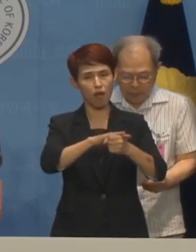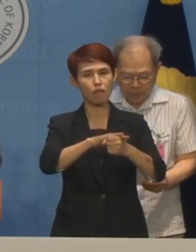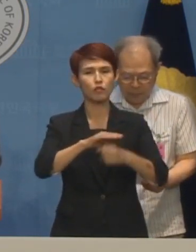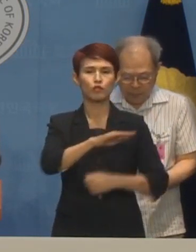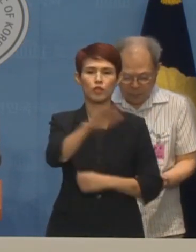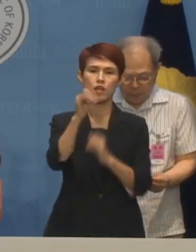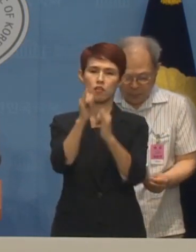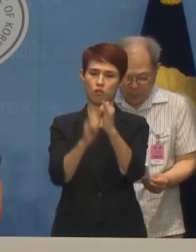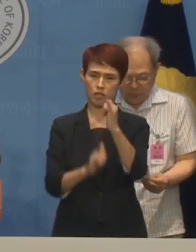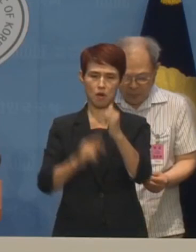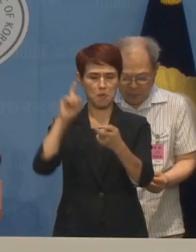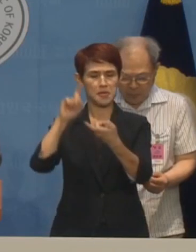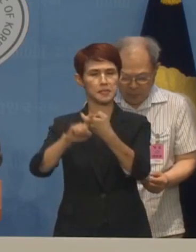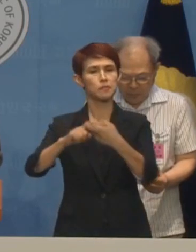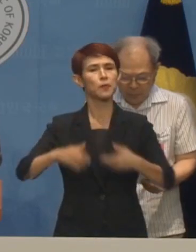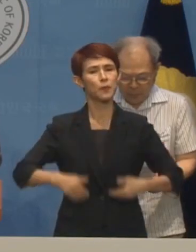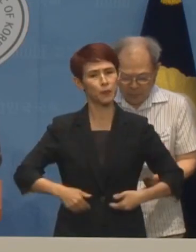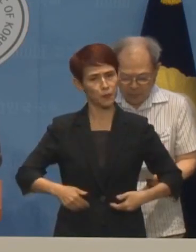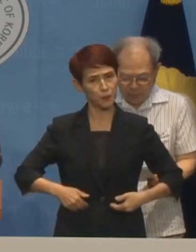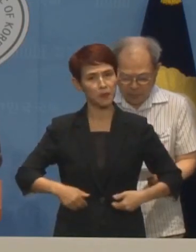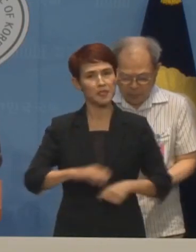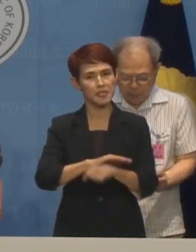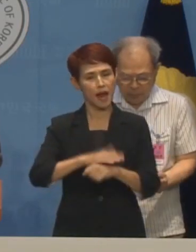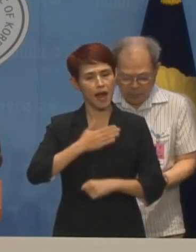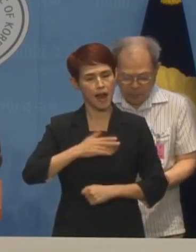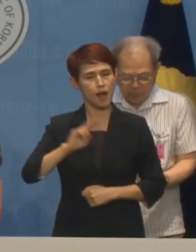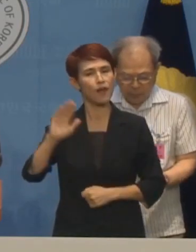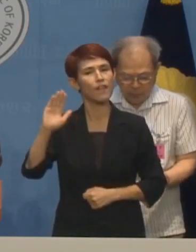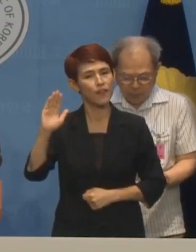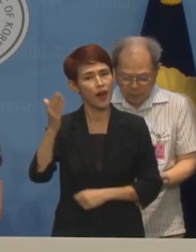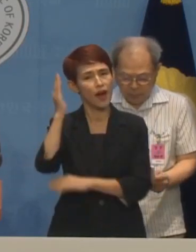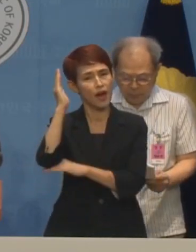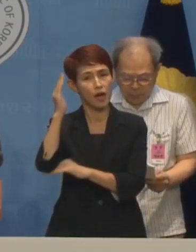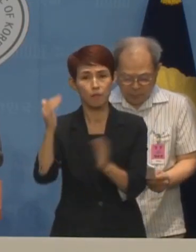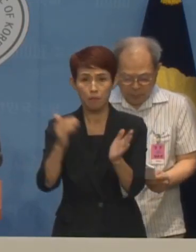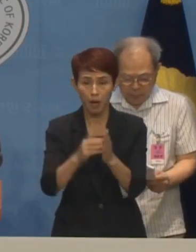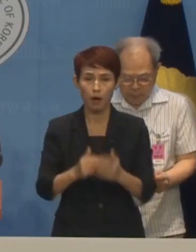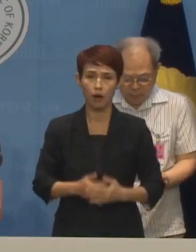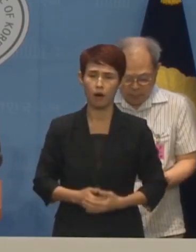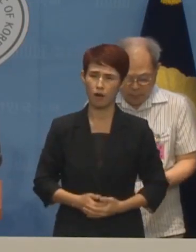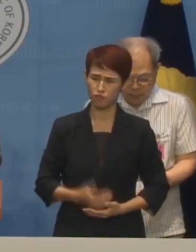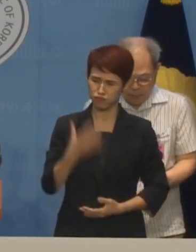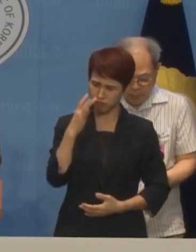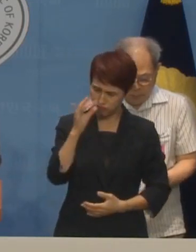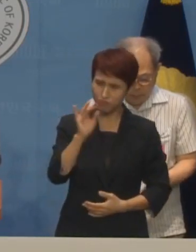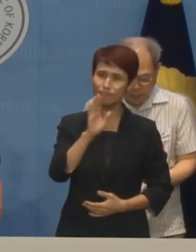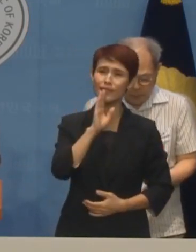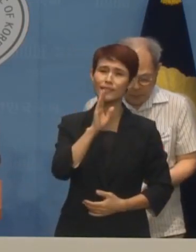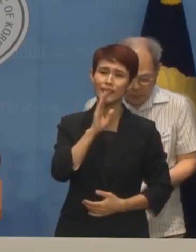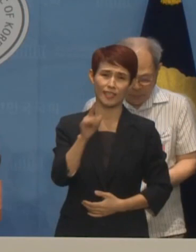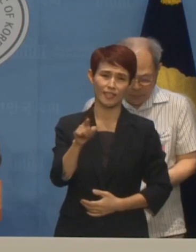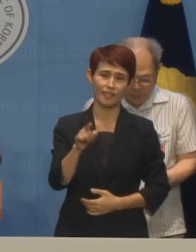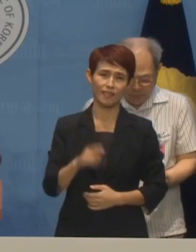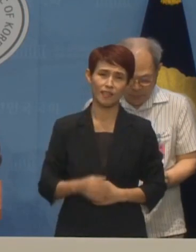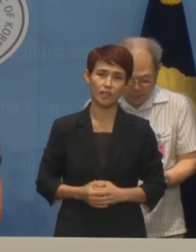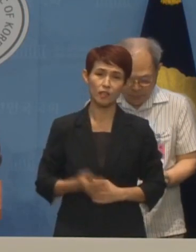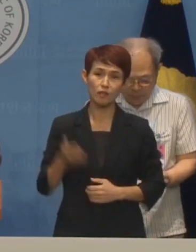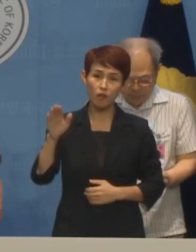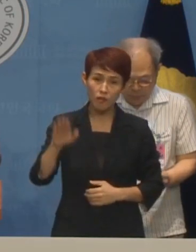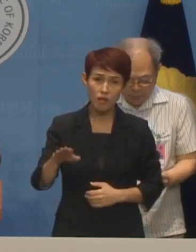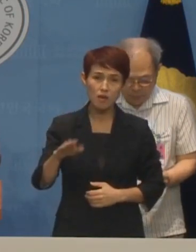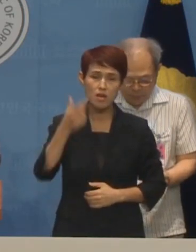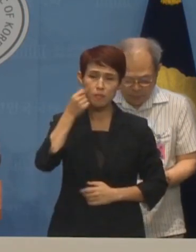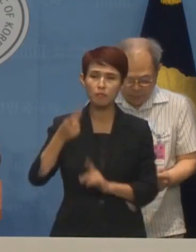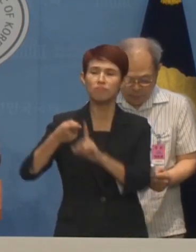우리의 역사에 관심을 두고 제대로 알아야 한다고 말했다. 100번, 1000번 맞는 말이다. 하지만